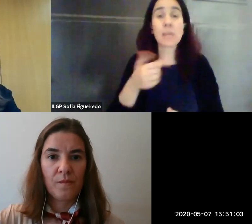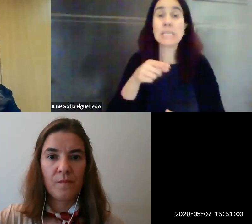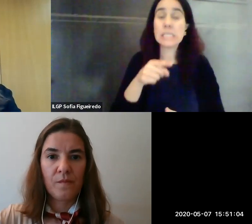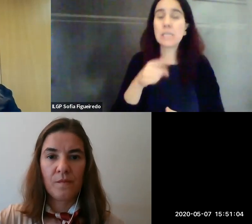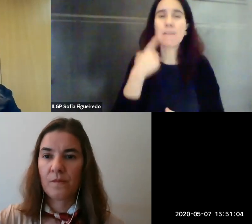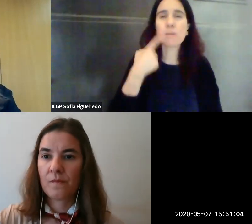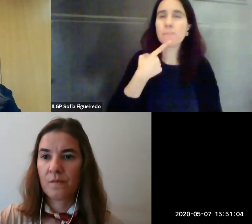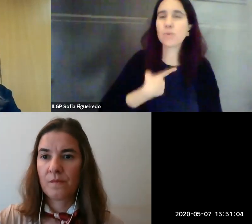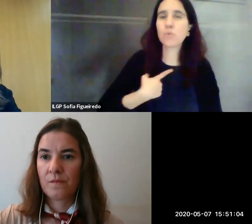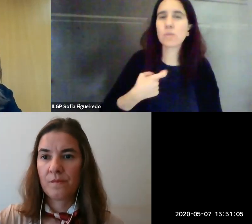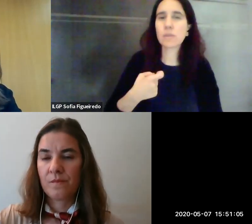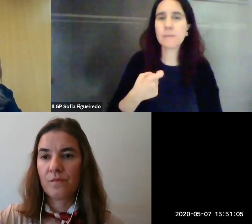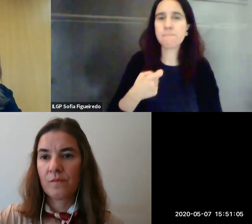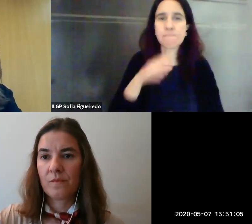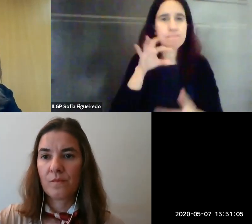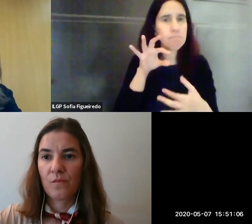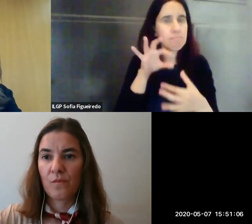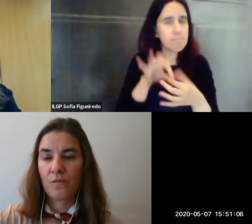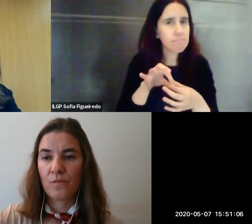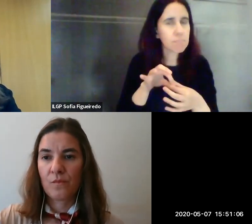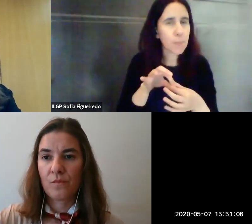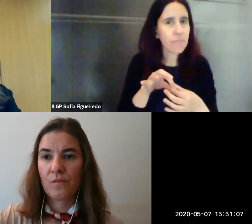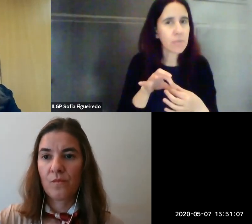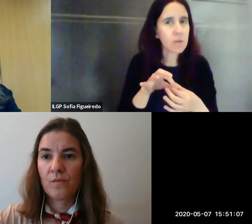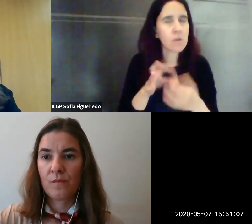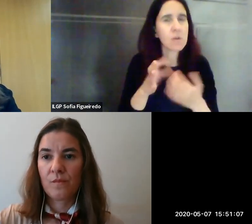pergunta esteja relacionada com